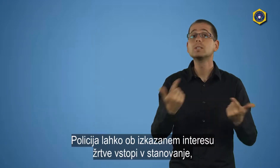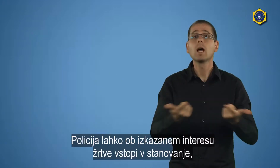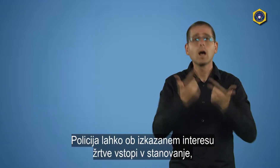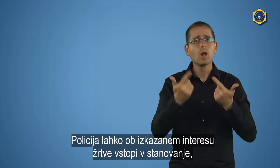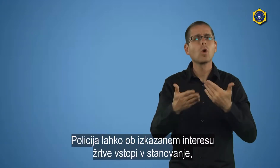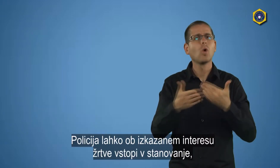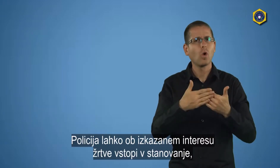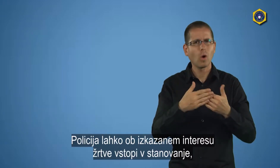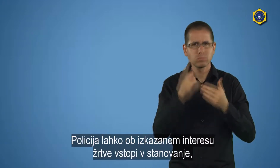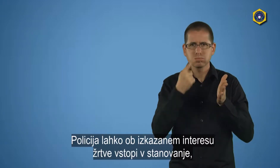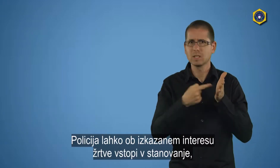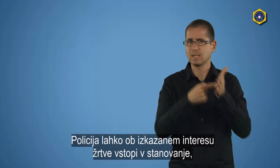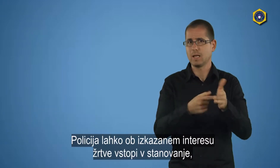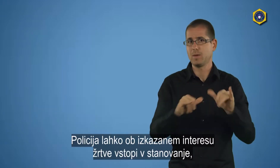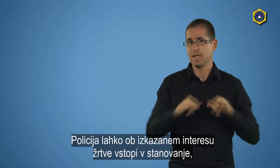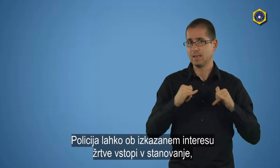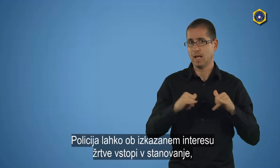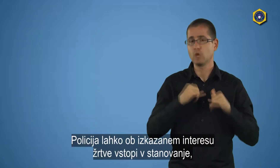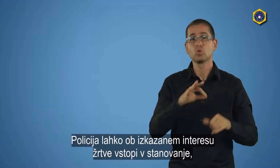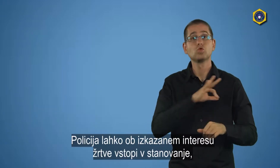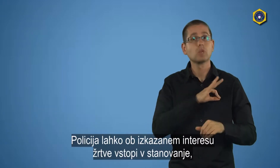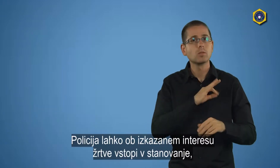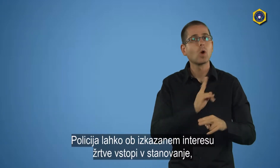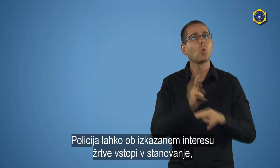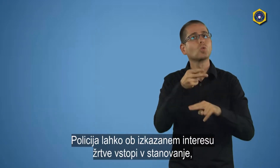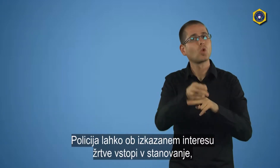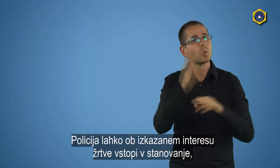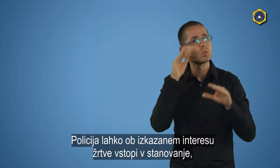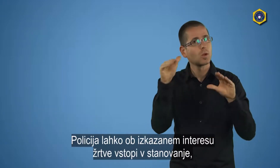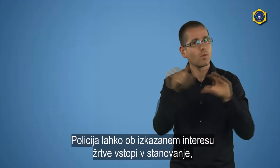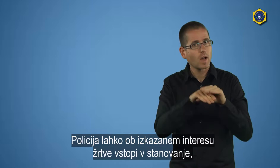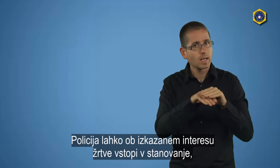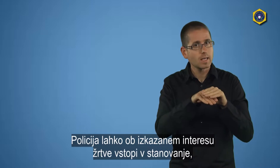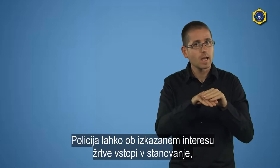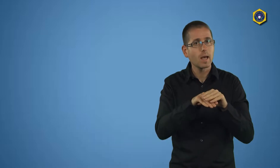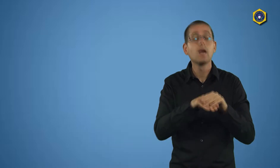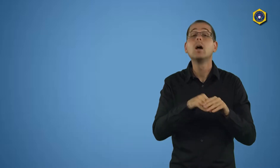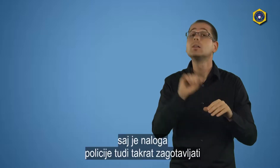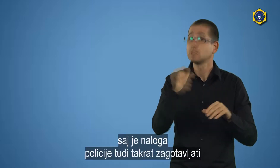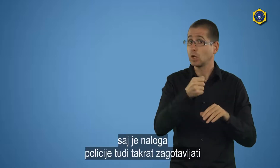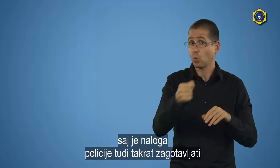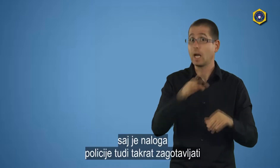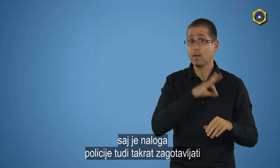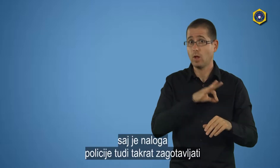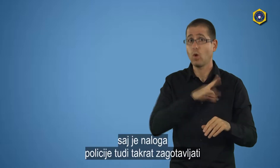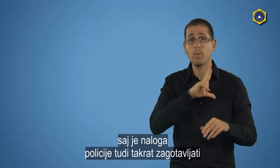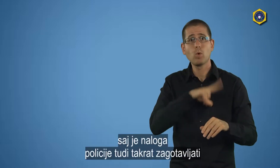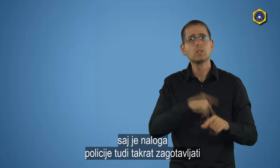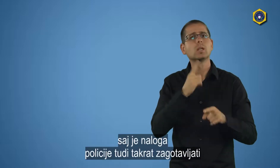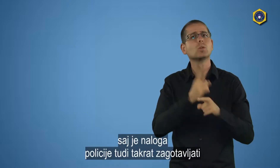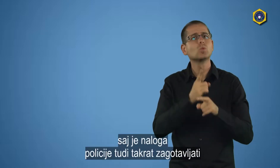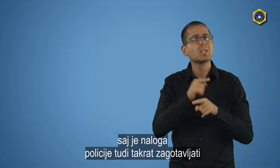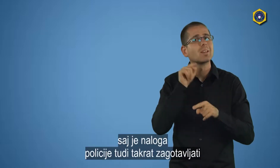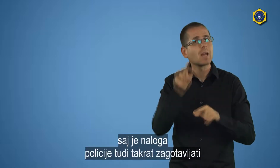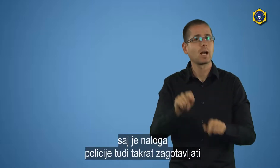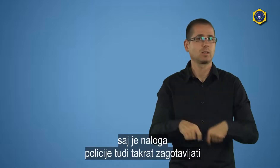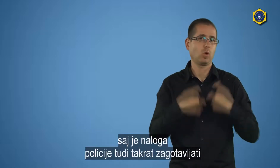Policija lahko ob izkazanem interesu žrtve vstopi v stanovanje, saj je naloga policije tudi takrat